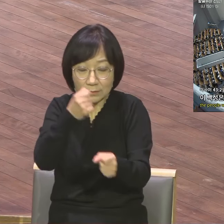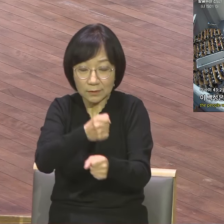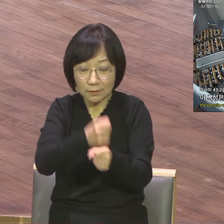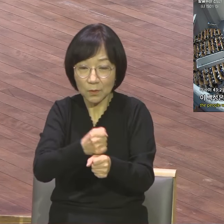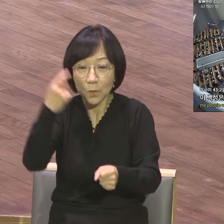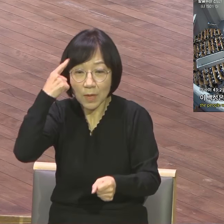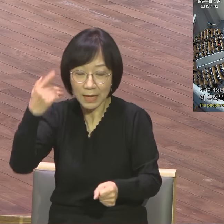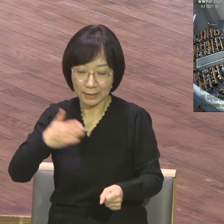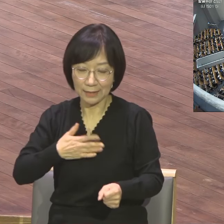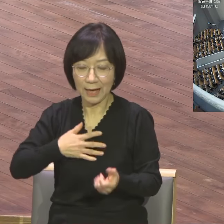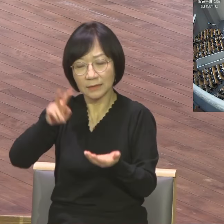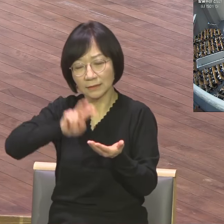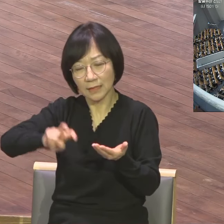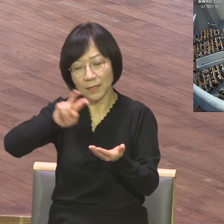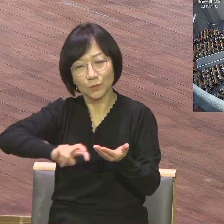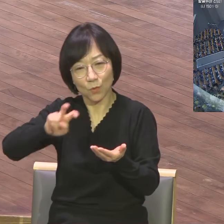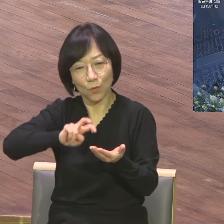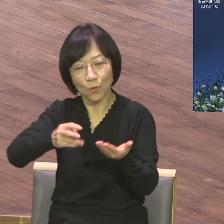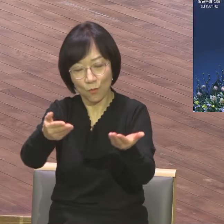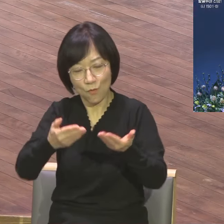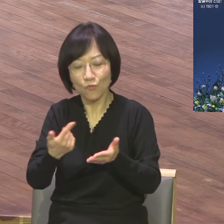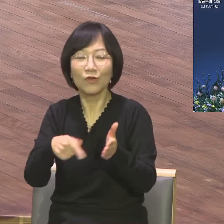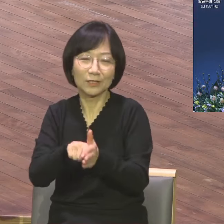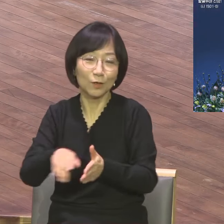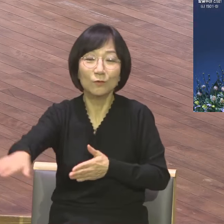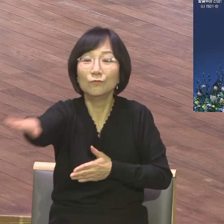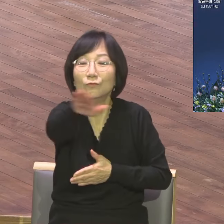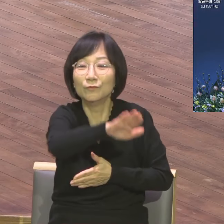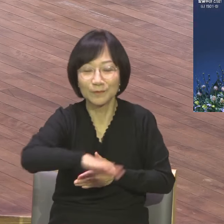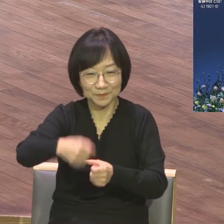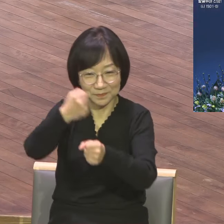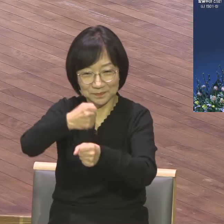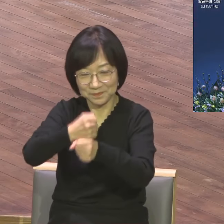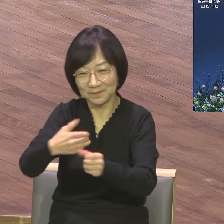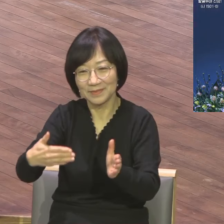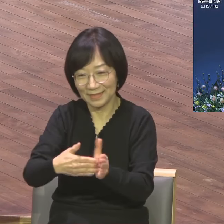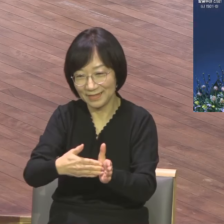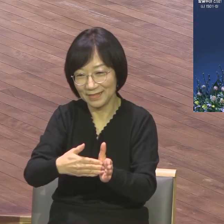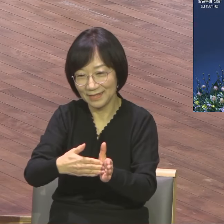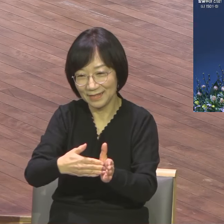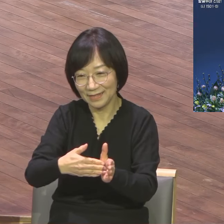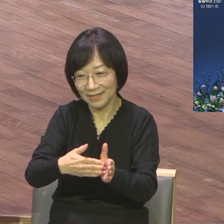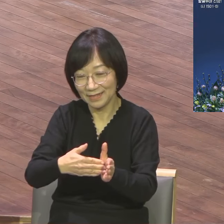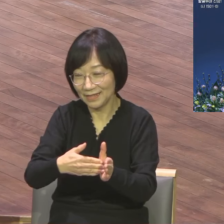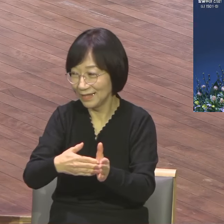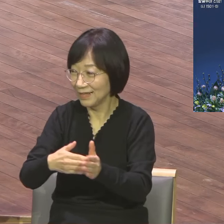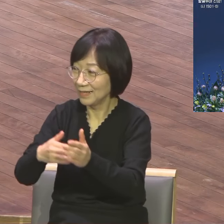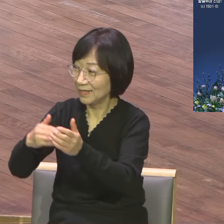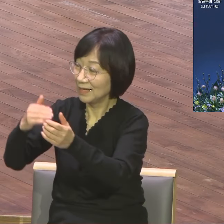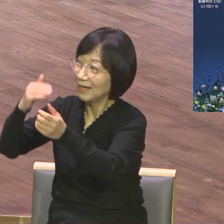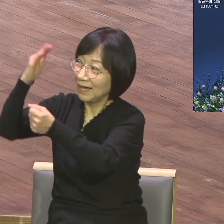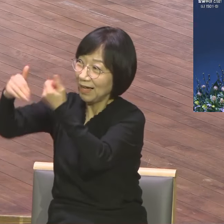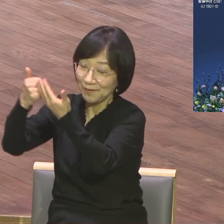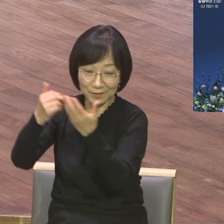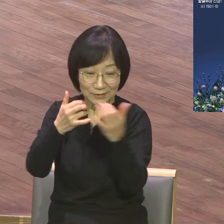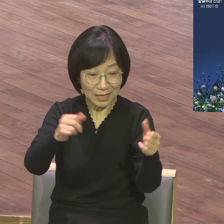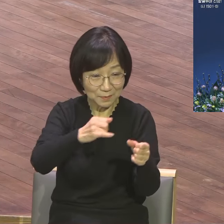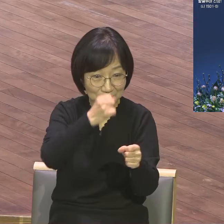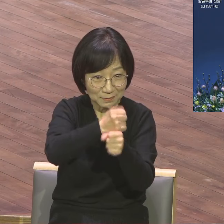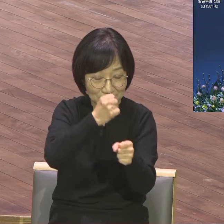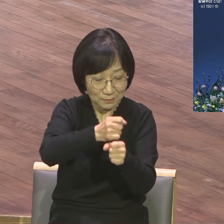함이라. 하나님이 왜 우리 만들었느냐? 찬송 받으려고 만들었어. 근데 찬송 안 하면 어떻게